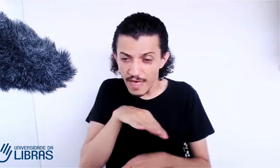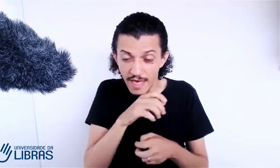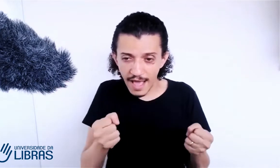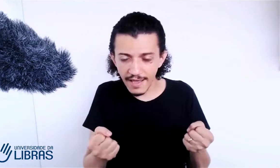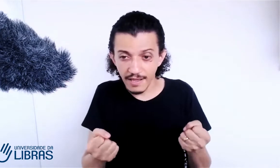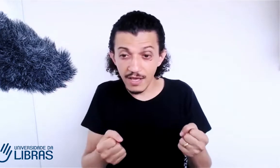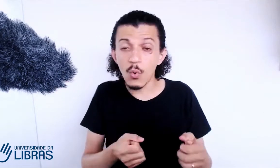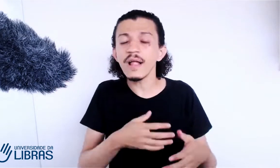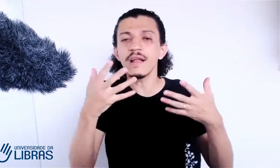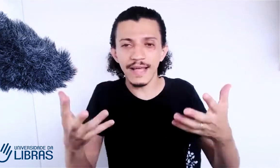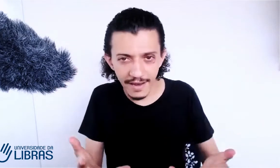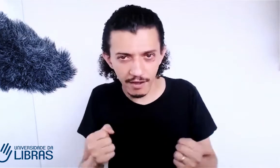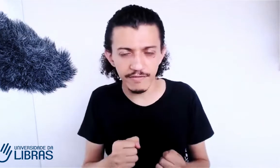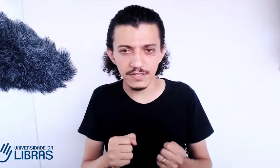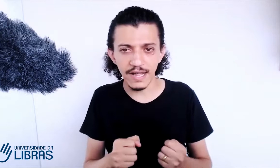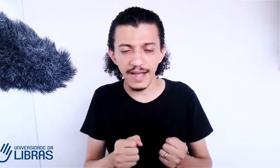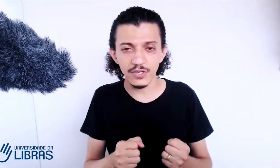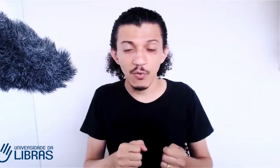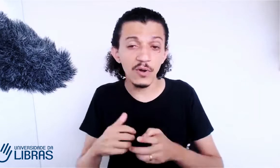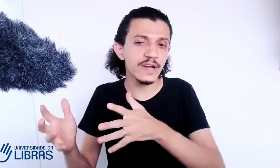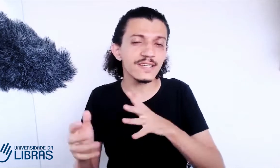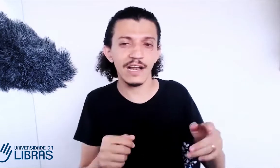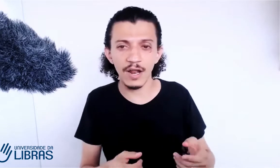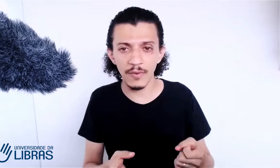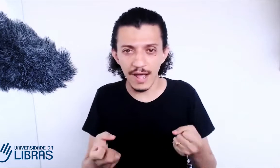E aí, enquanto ele está indo em alta velocidade, o motorista dele olha para o lado.